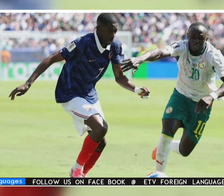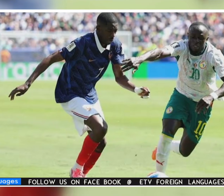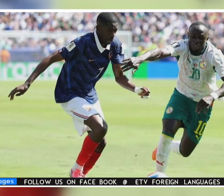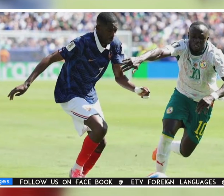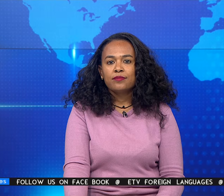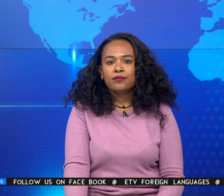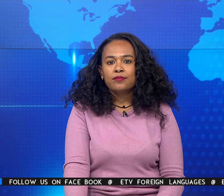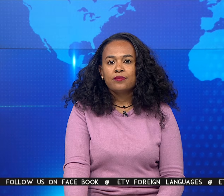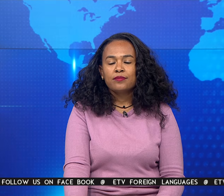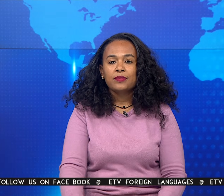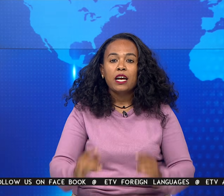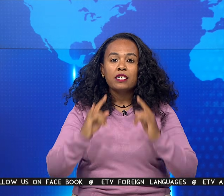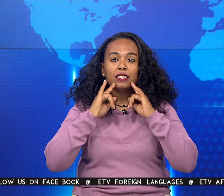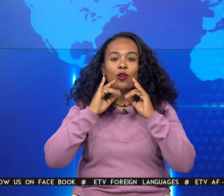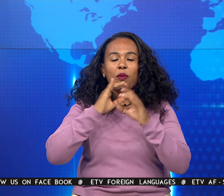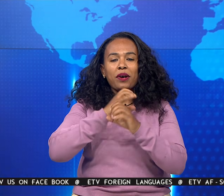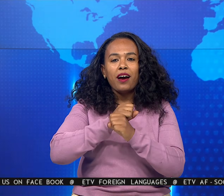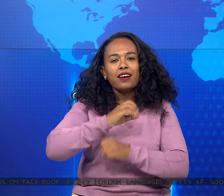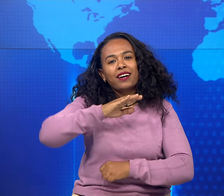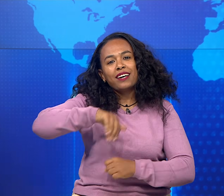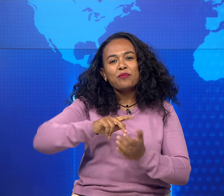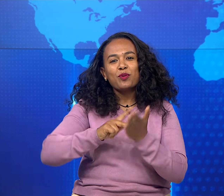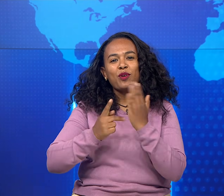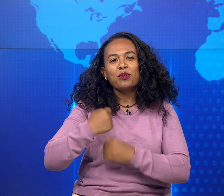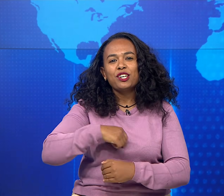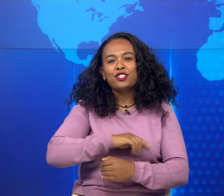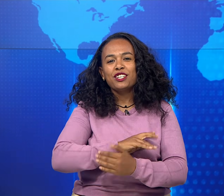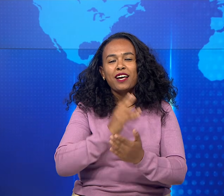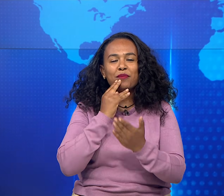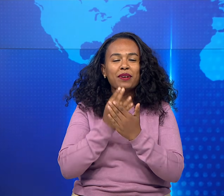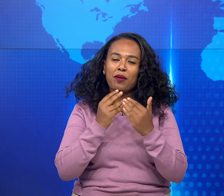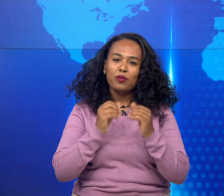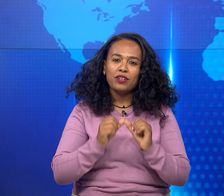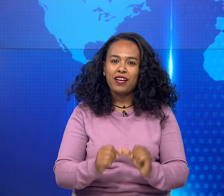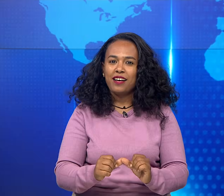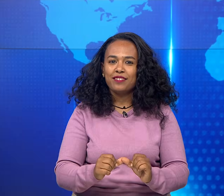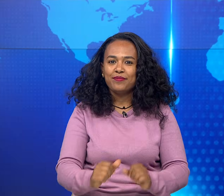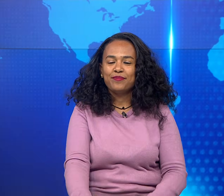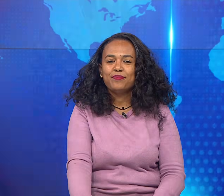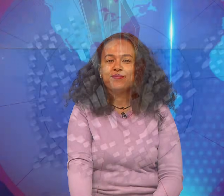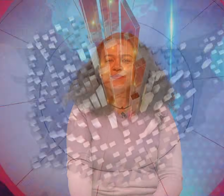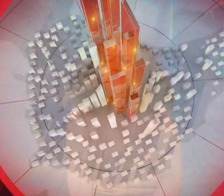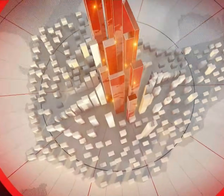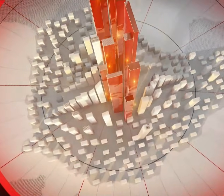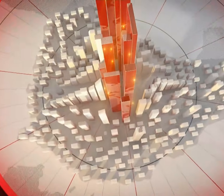ዜናው አበቃ። ከቀሪ ፕሮግራሞቻችን ጋር መልካም ቆይታ